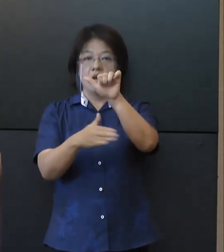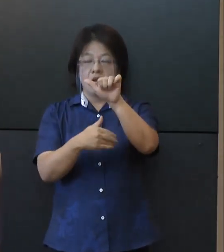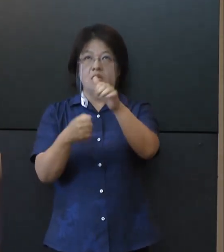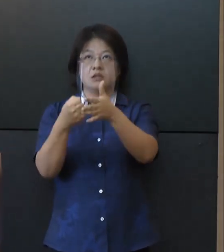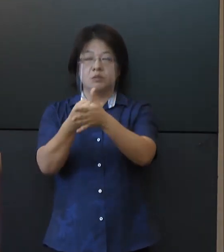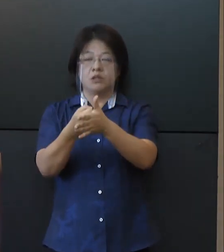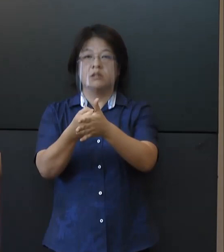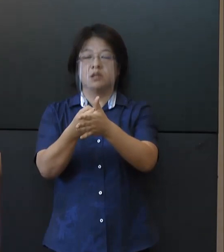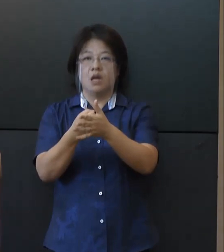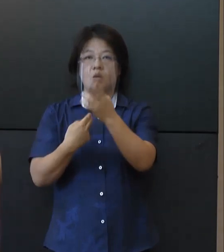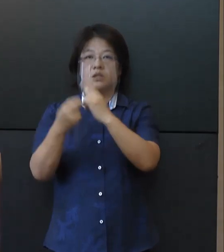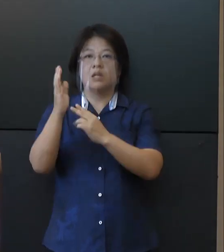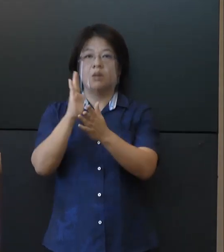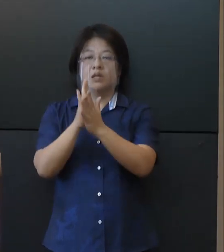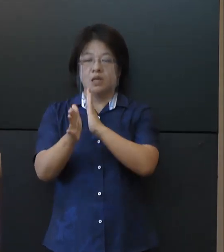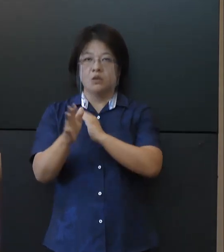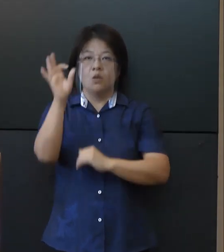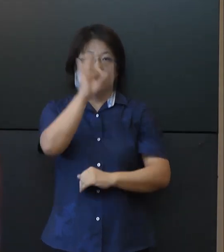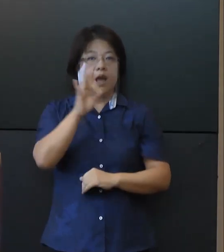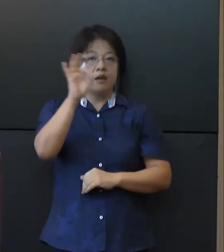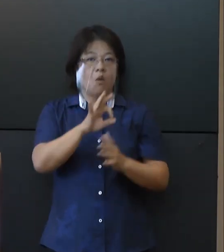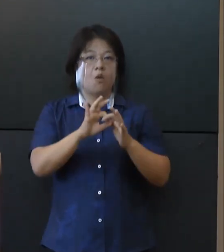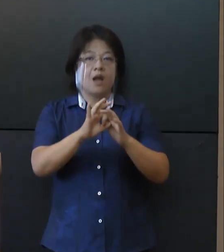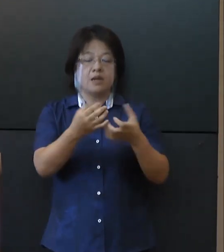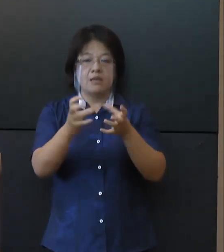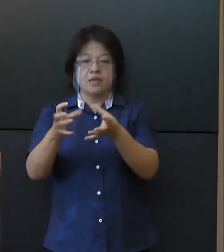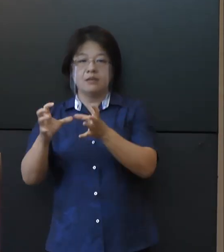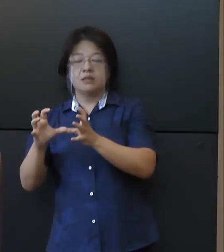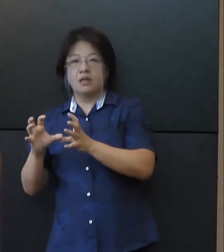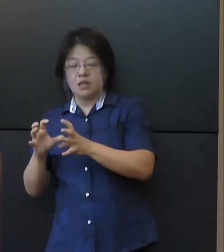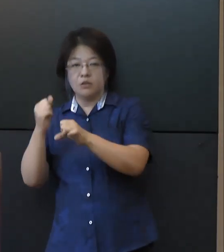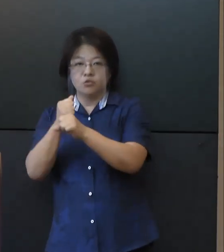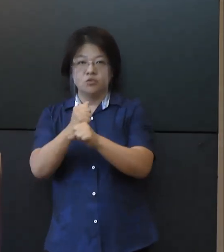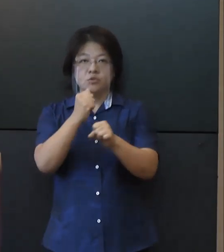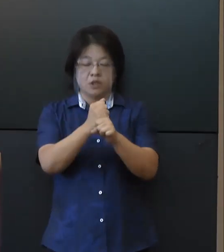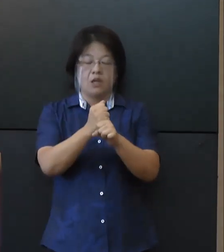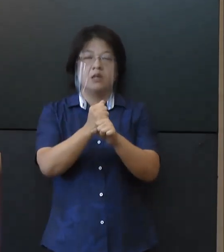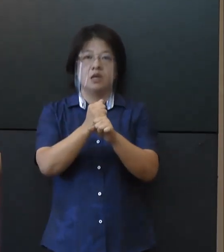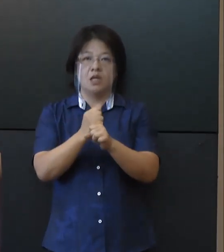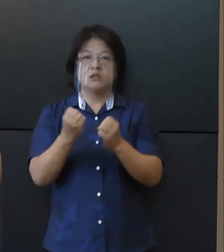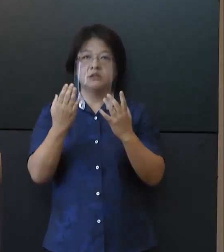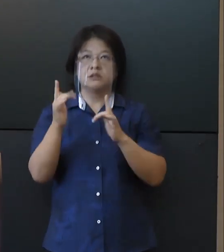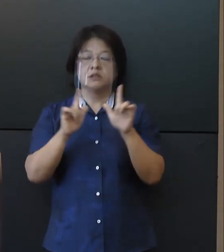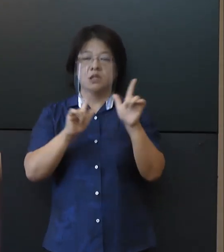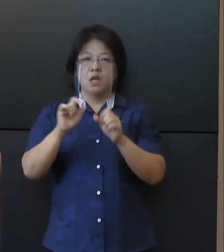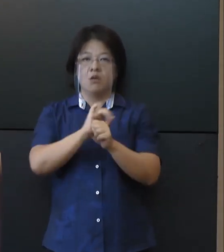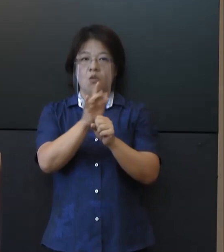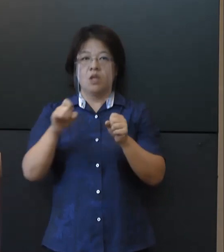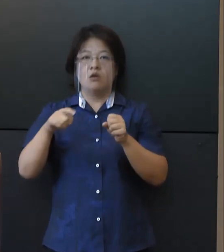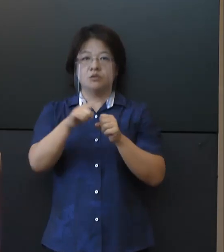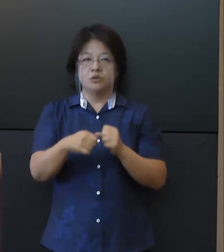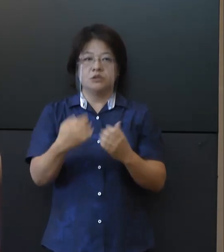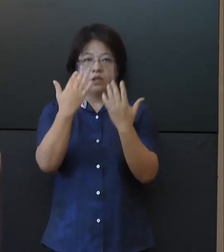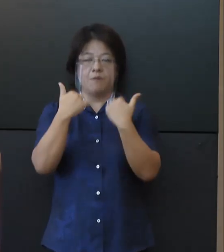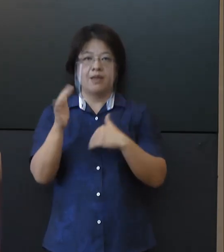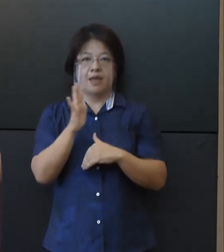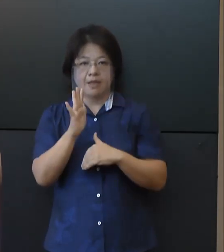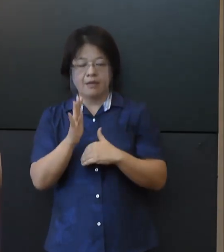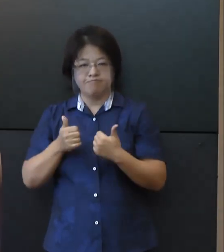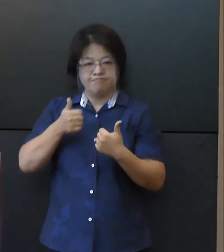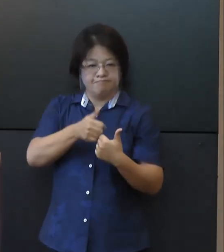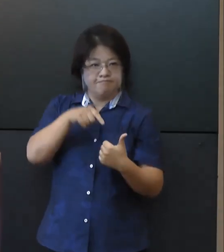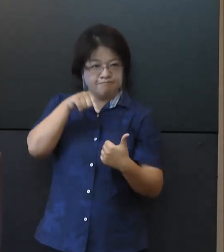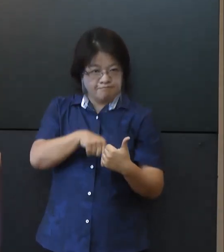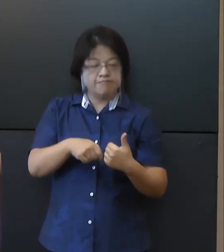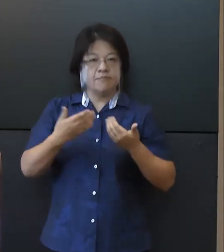した県と観光関連団体などで構成する新型コロナウイルスに負けない